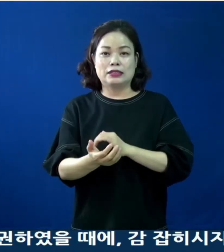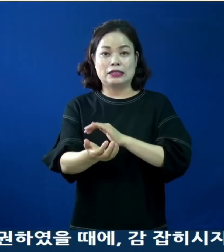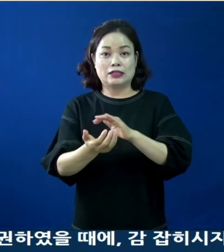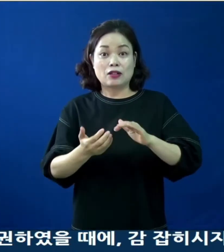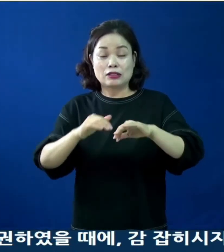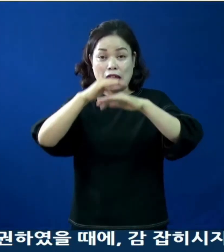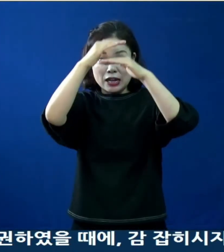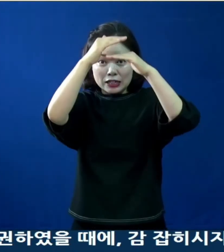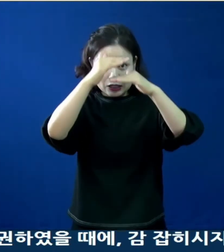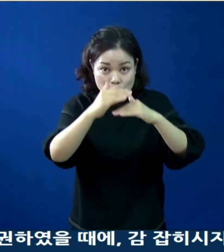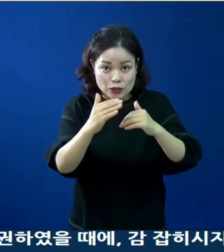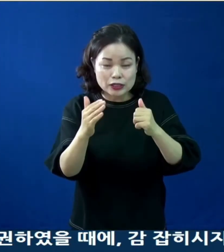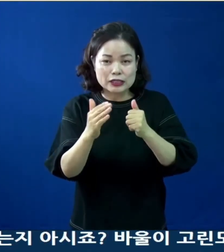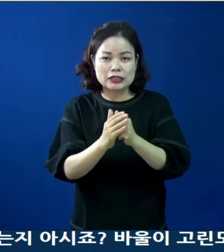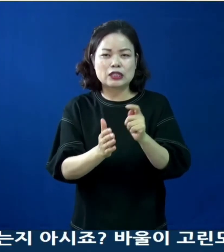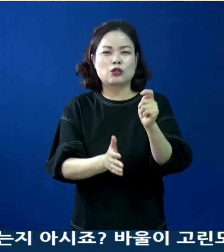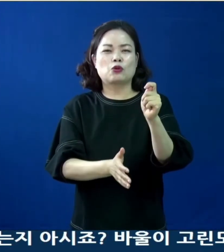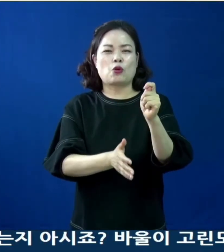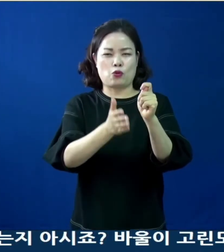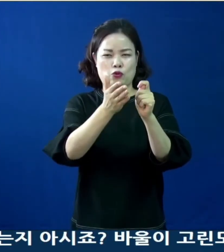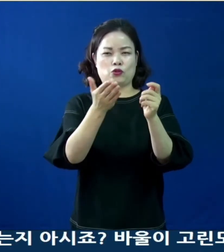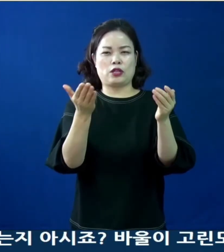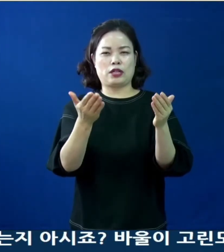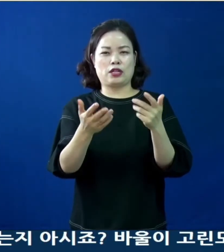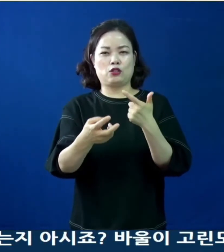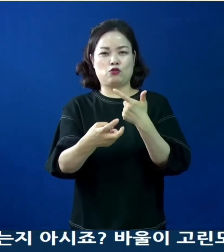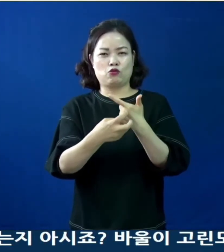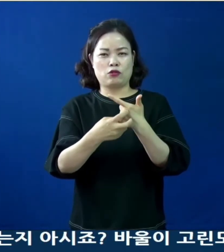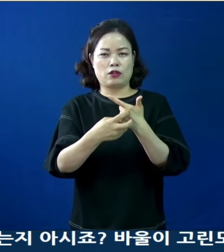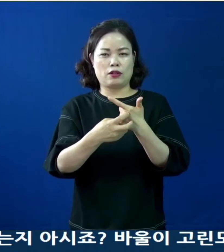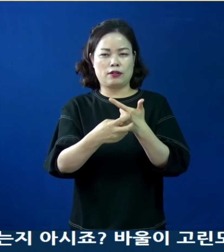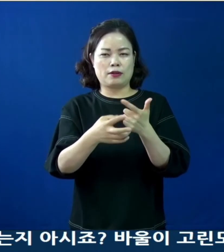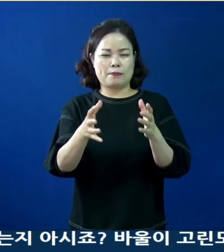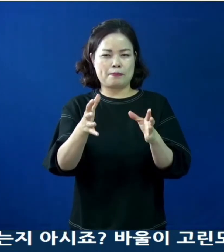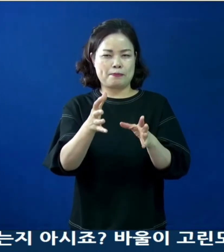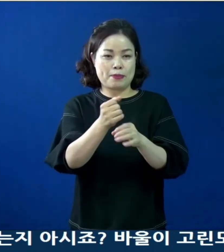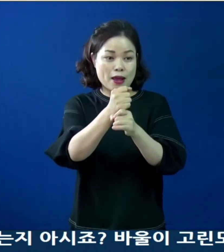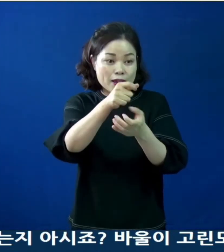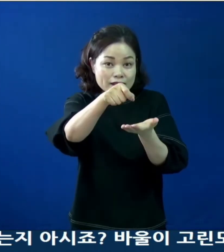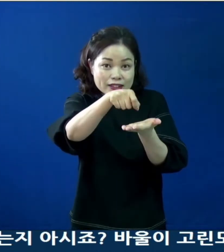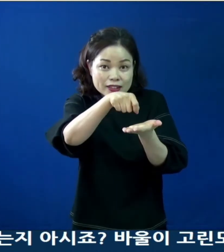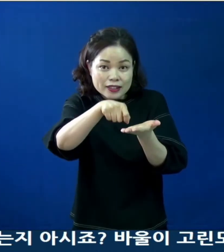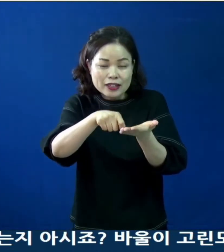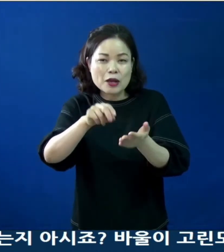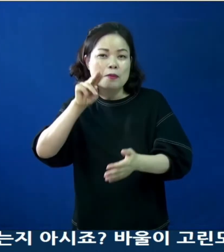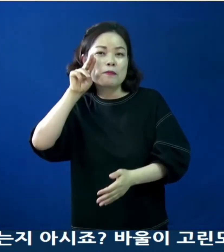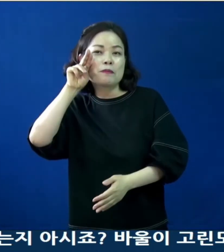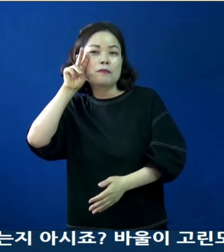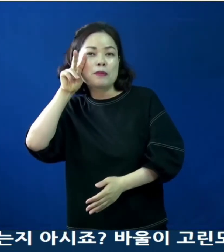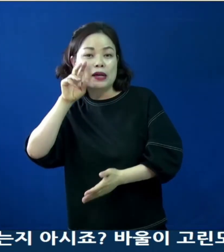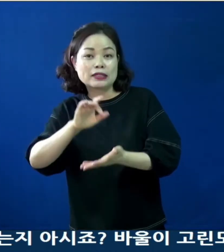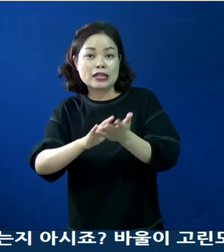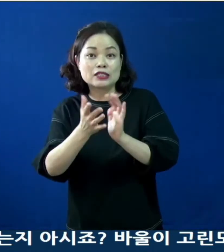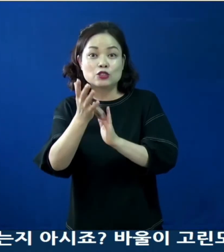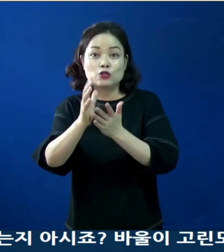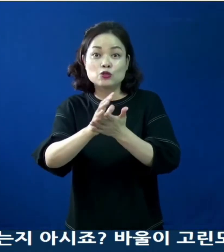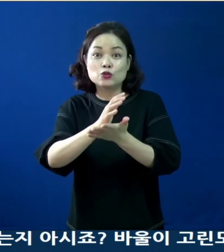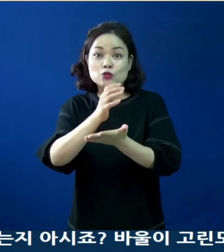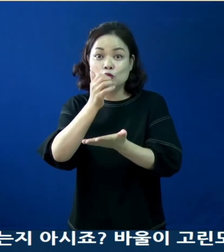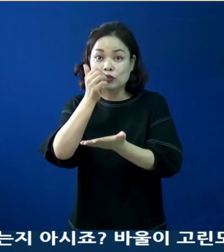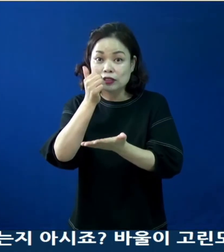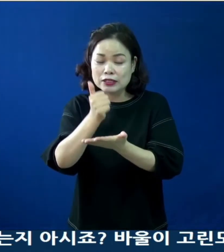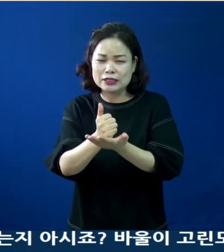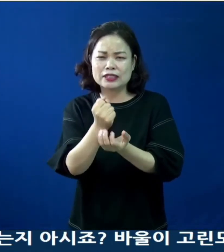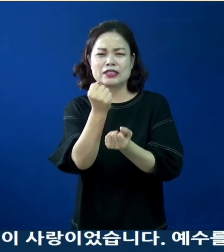다 나왔던 얘기니까 고린도의 일은 누가가 아주 단축형으로 썼어요. 바울이 예수는 그리스도임을